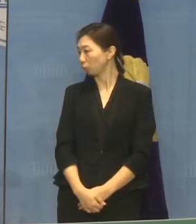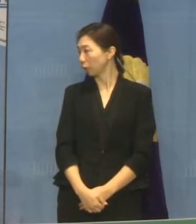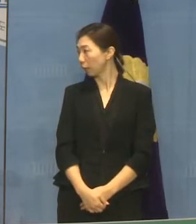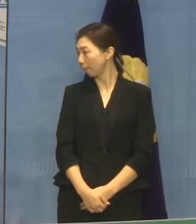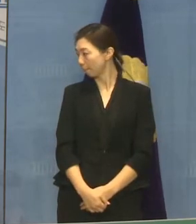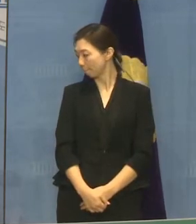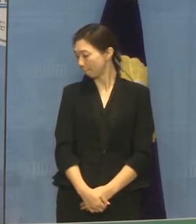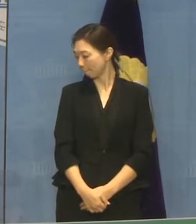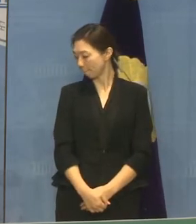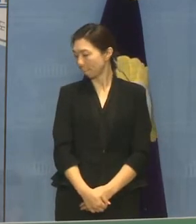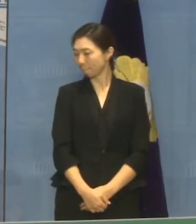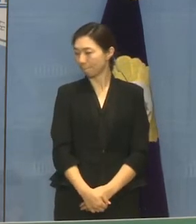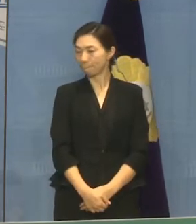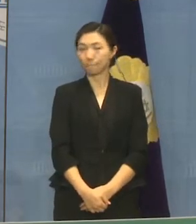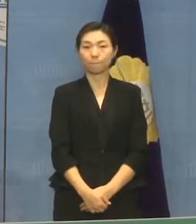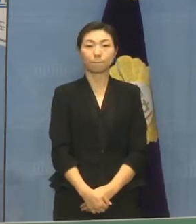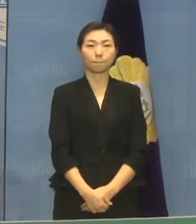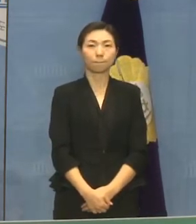감사합니다.